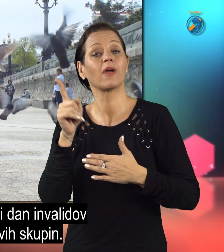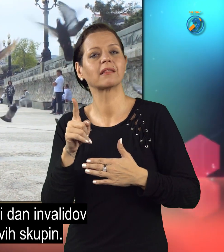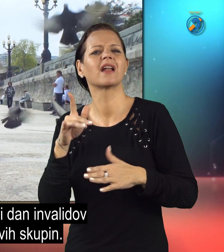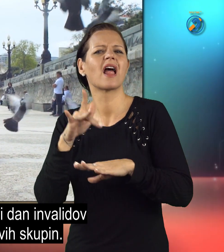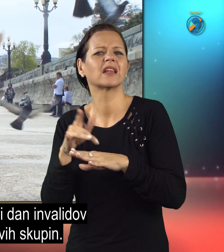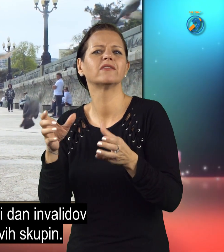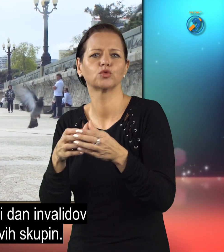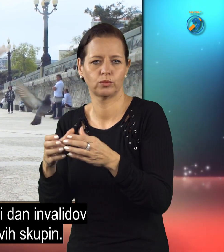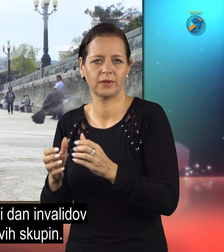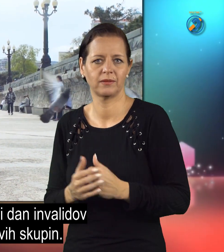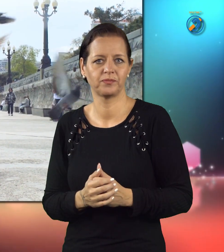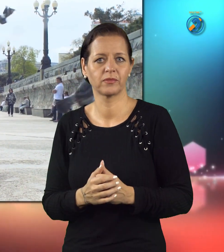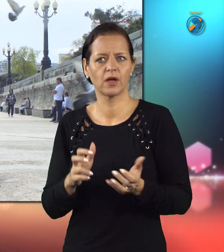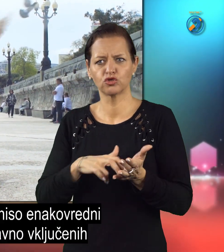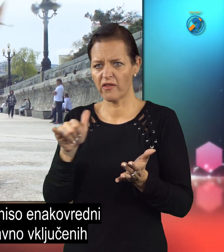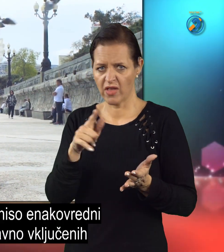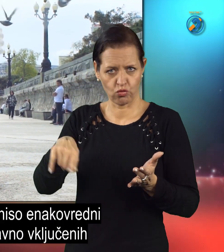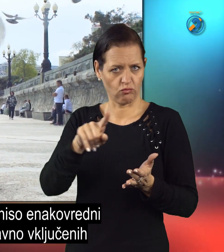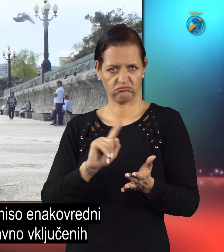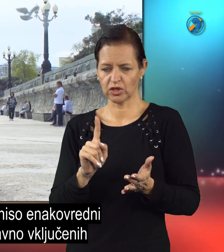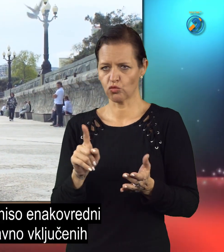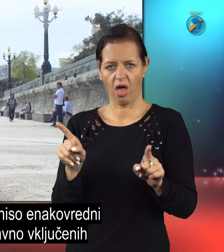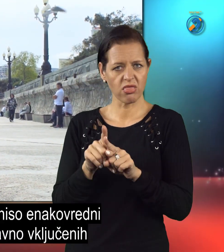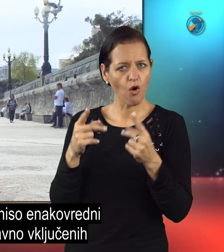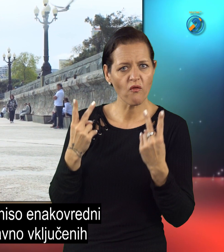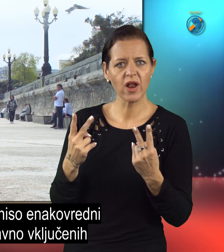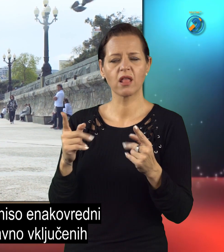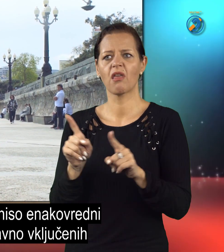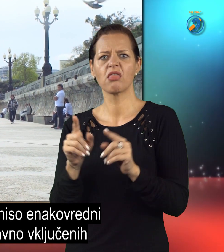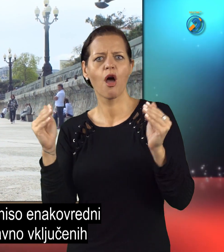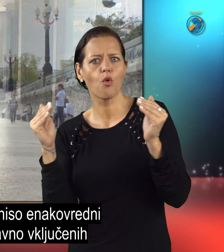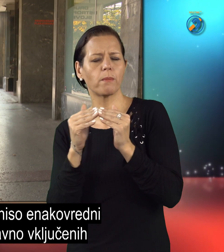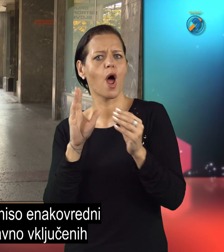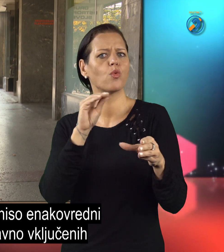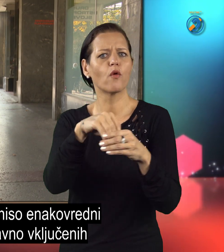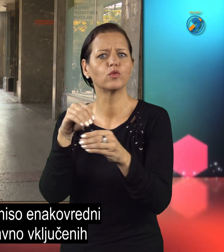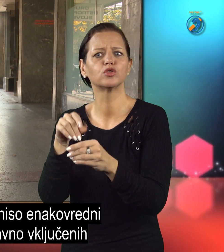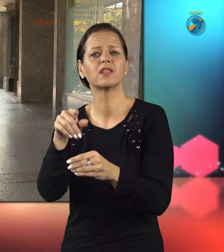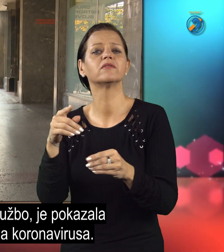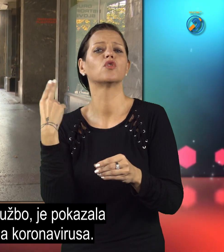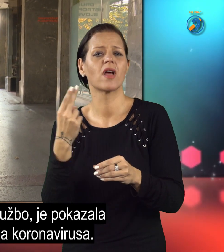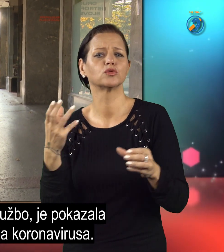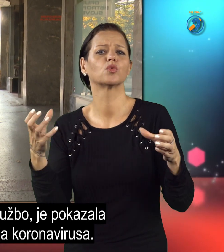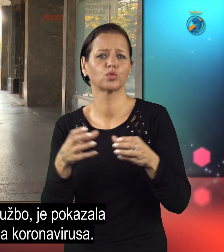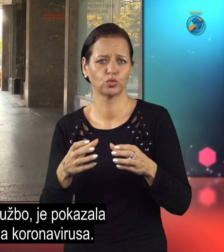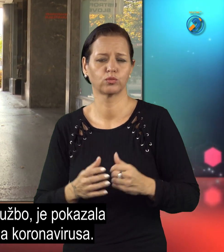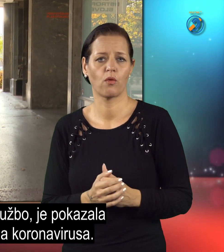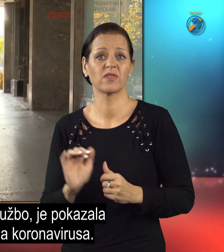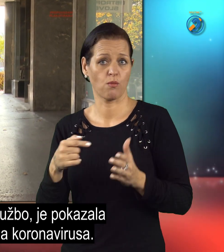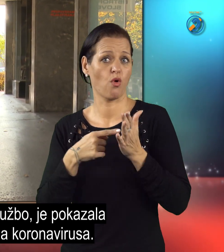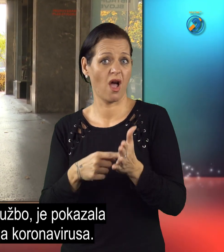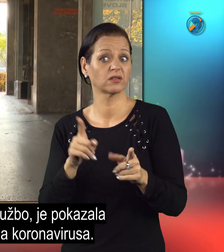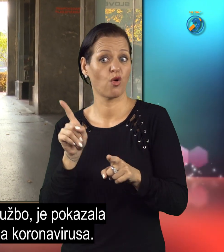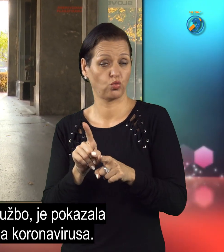dan invalidov in ranljivih skupin. Da še vedno niso enakovredni in enakopravno vključeni v slovensko družbo,